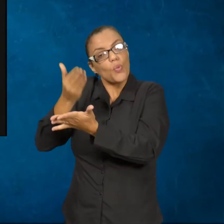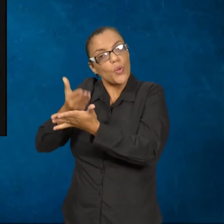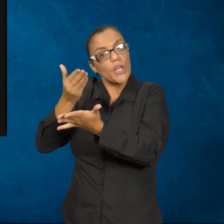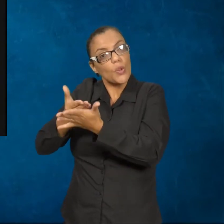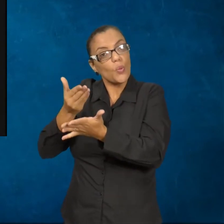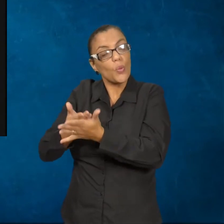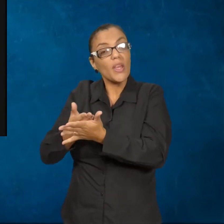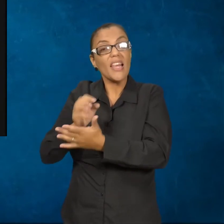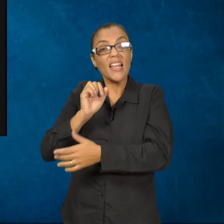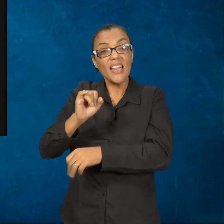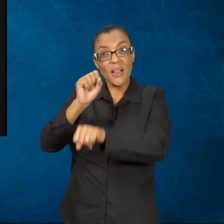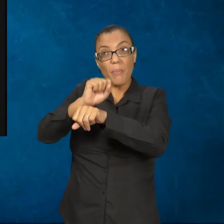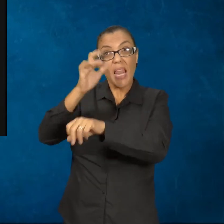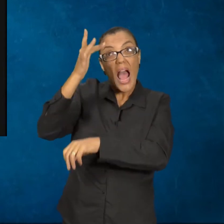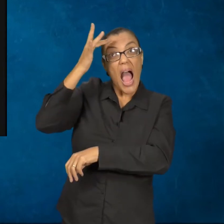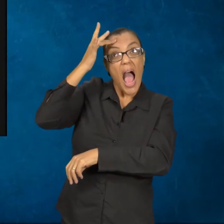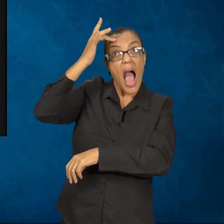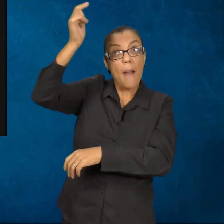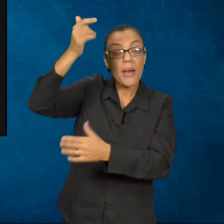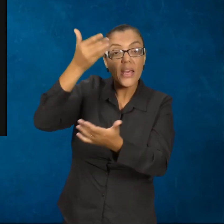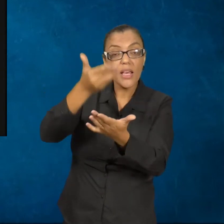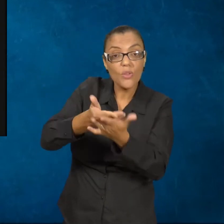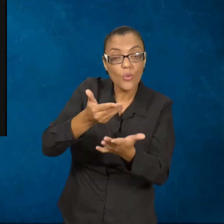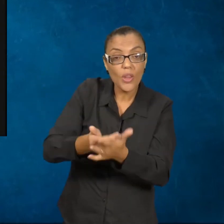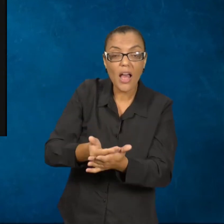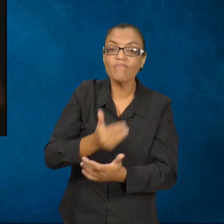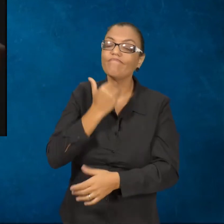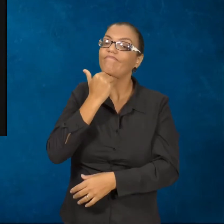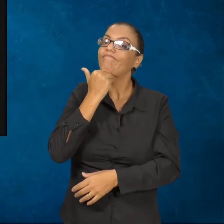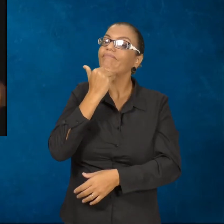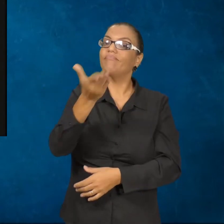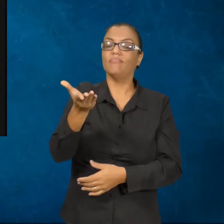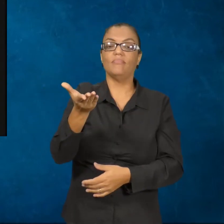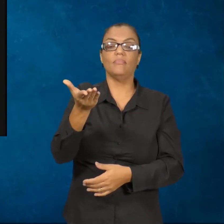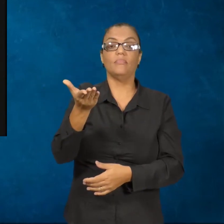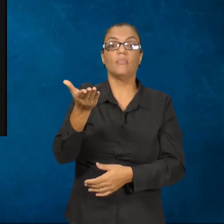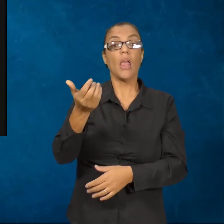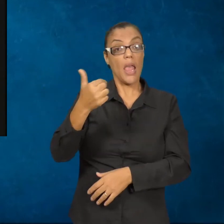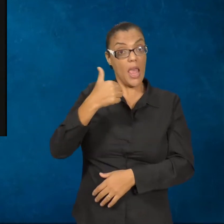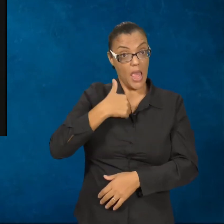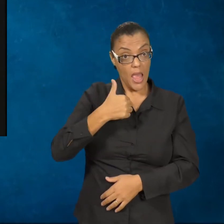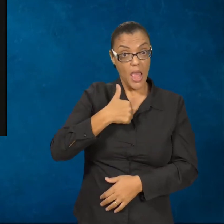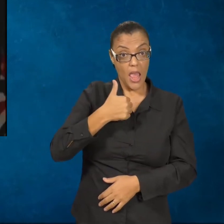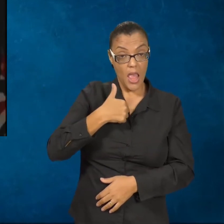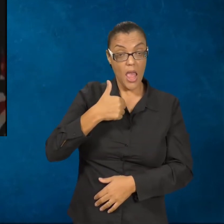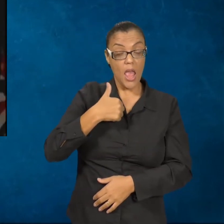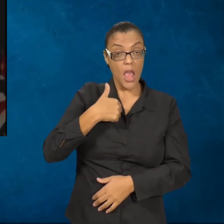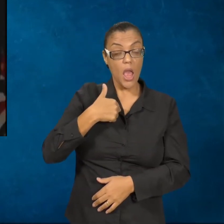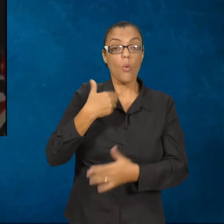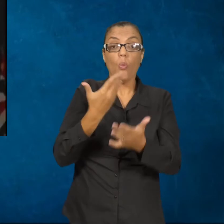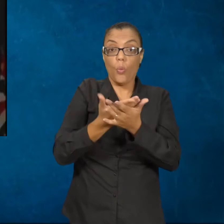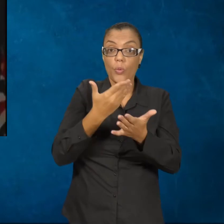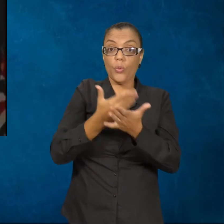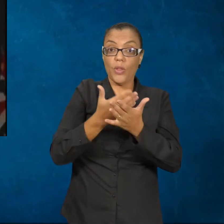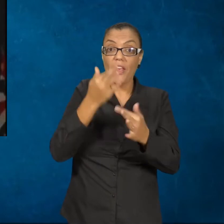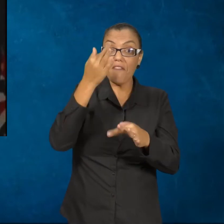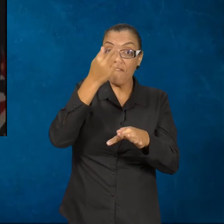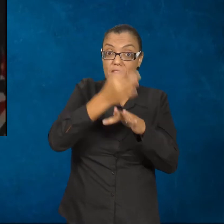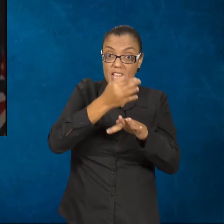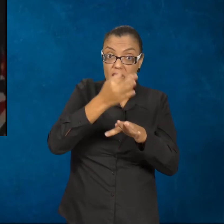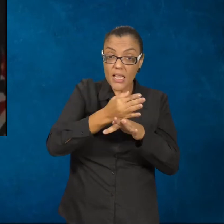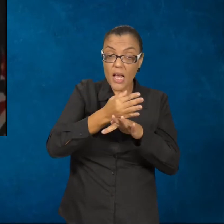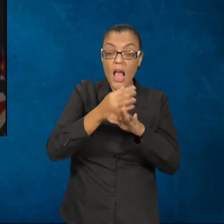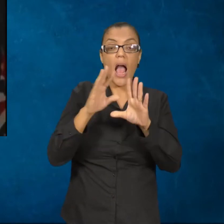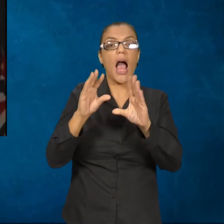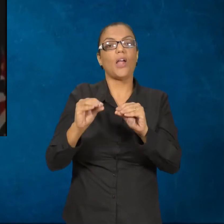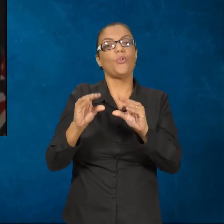está falando é alguém que fez todo o curso de física na USP à noite, porque de dia eu tinha mulher e filha para sustentar. E eu estudava à noite. Aliás,